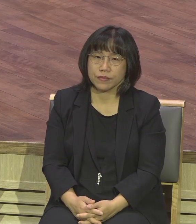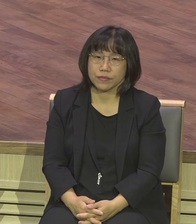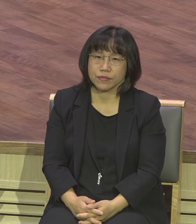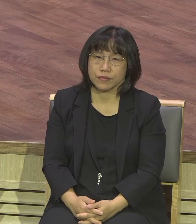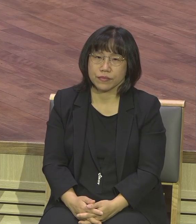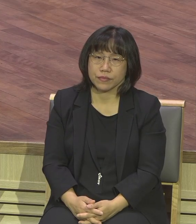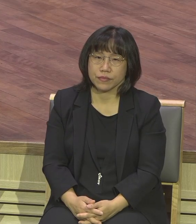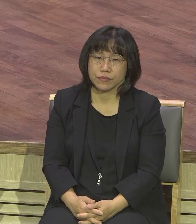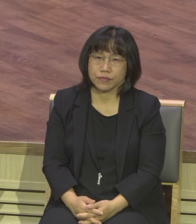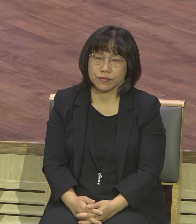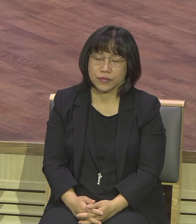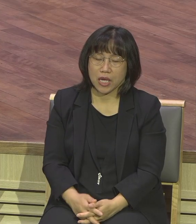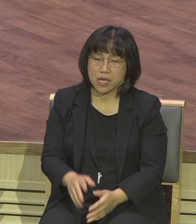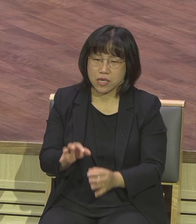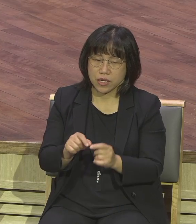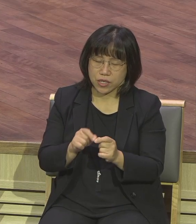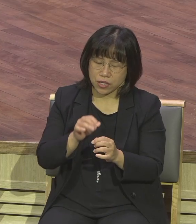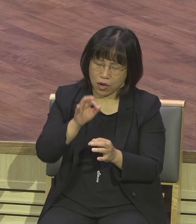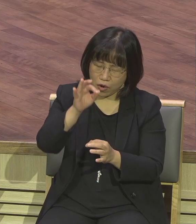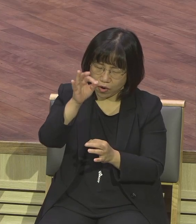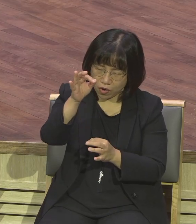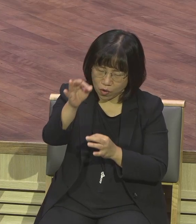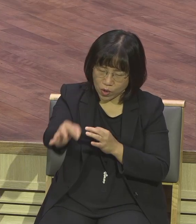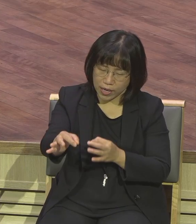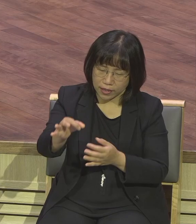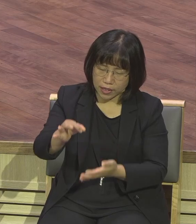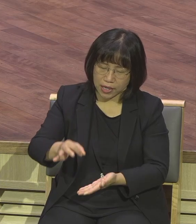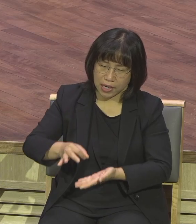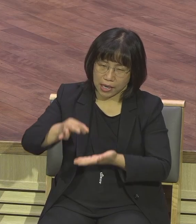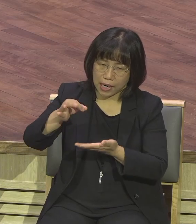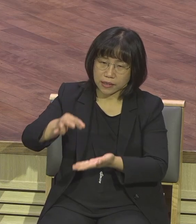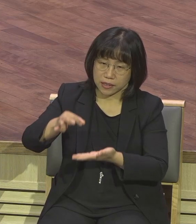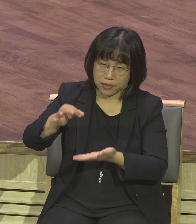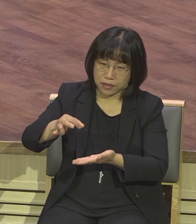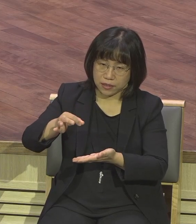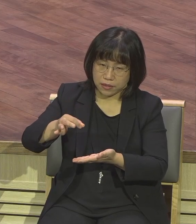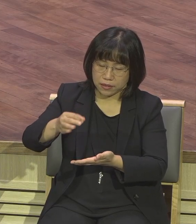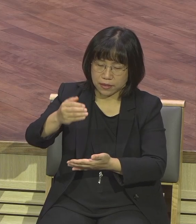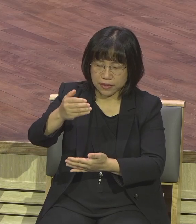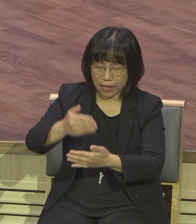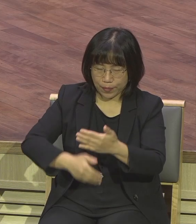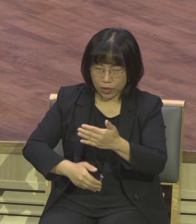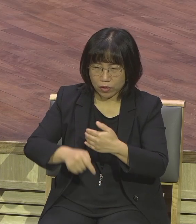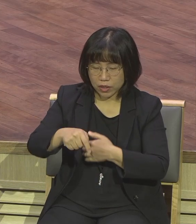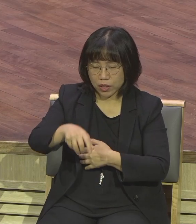무슨 말입니까? 영원한 가치를 남길 수 있는 뭐요? 이게 뭐예요? 본당이 응답